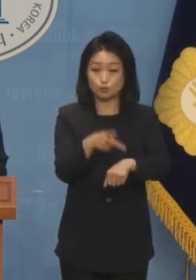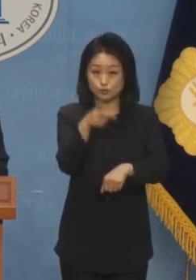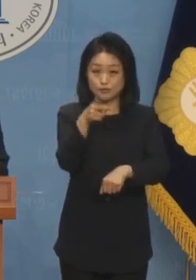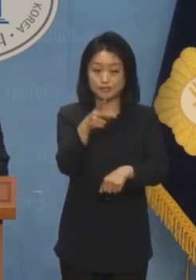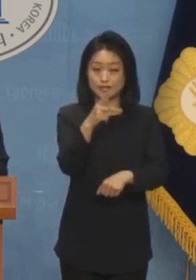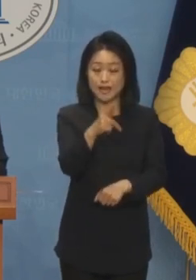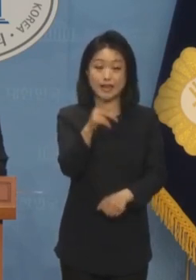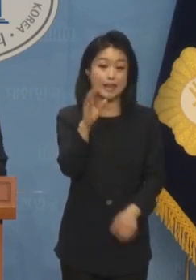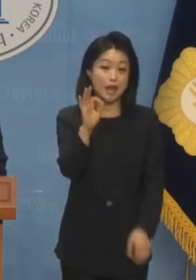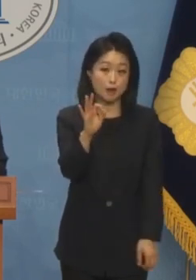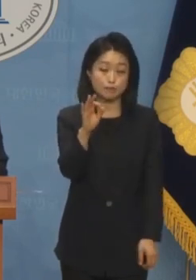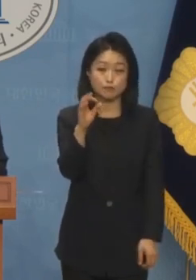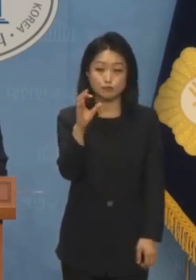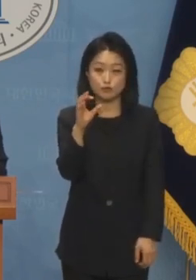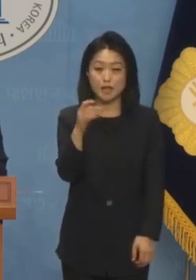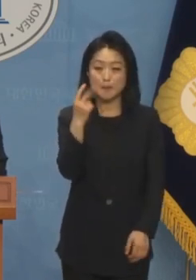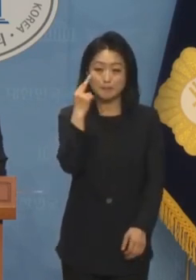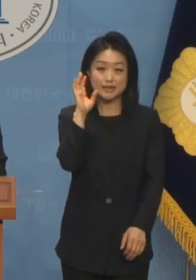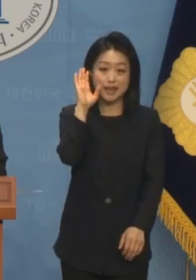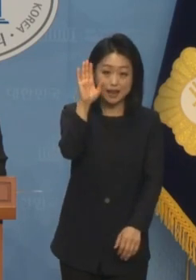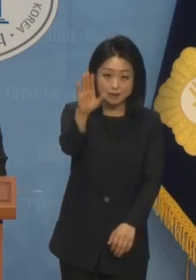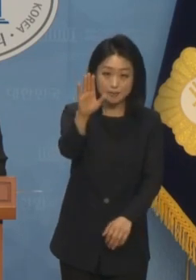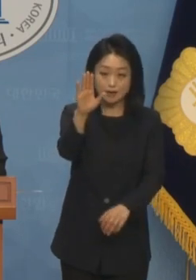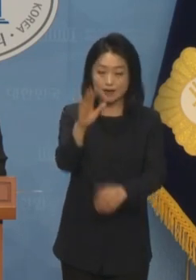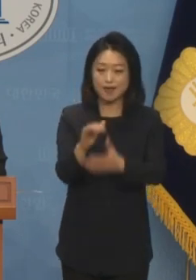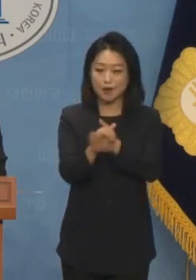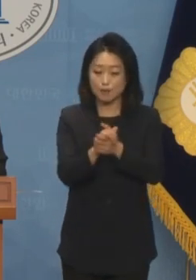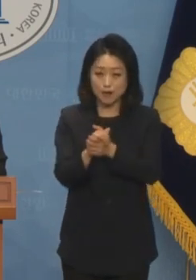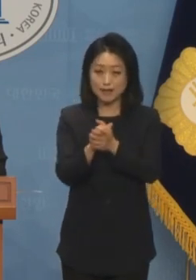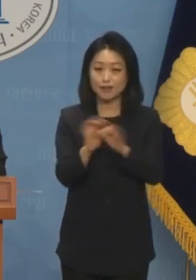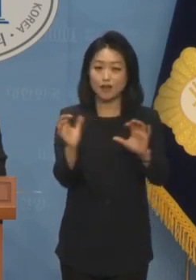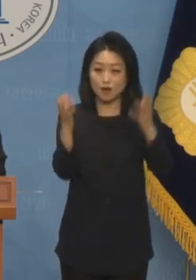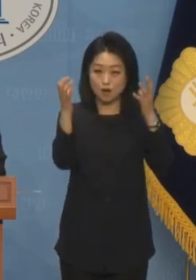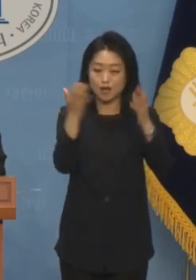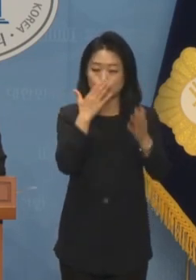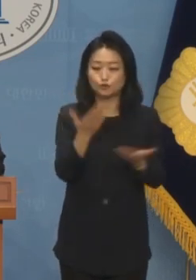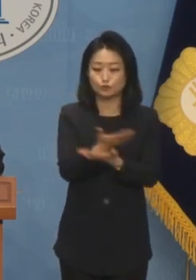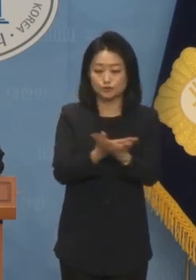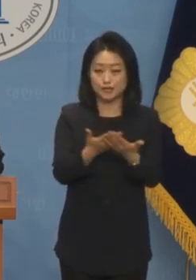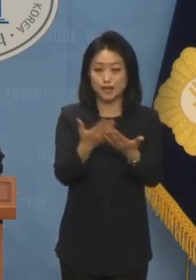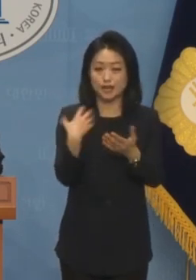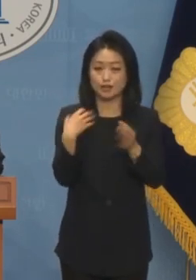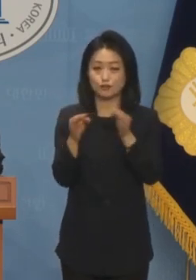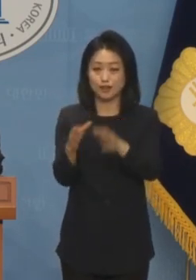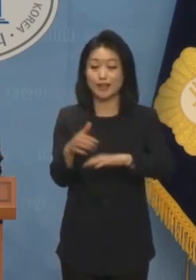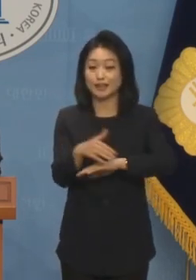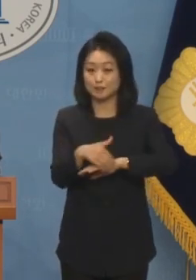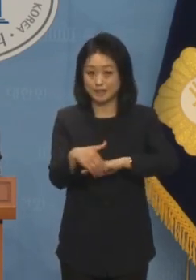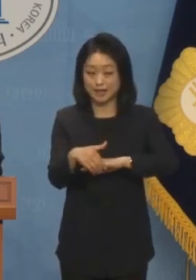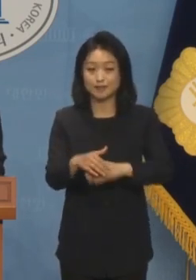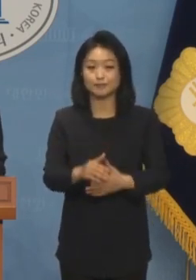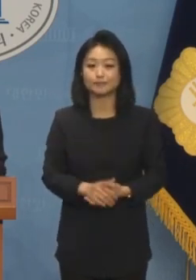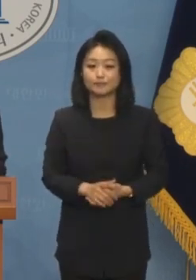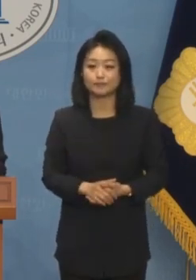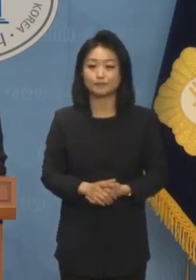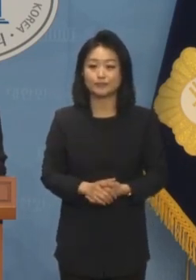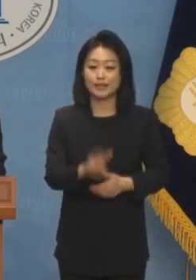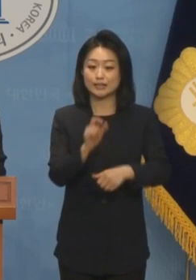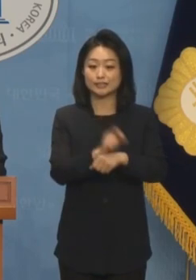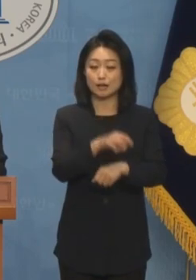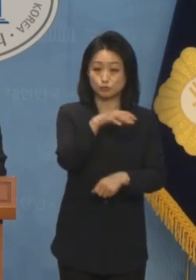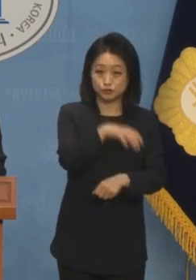한배 미래지향 교류사업 방문단 환영 오찬을 주최할 예정입니다. 이번 주 국회